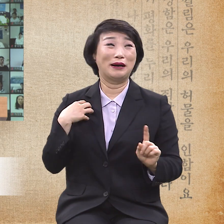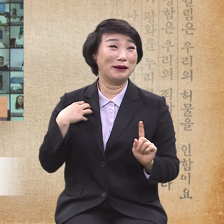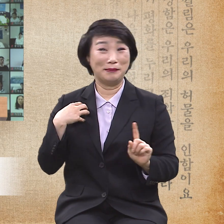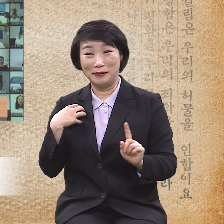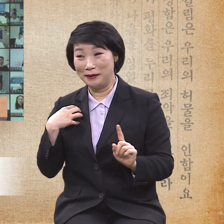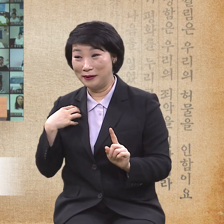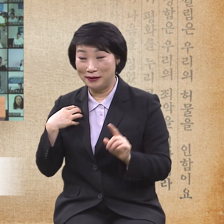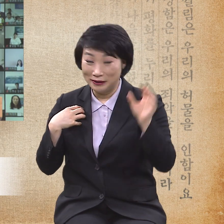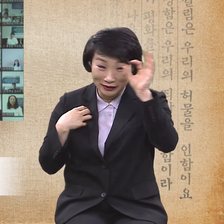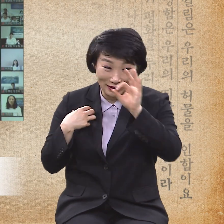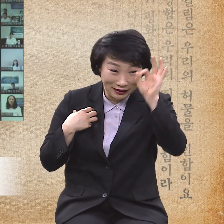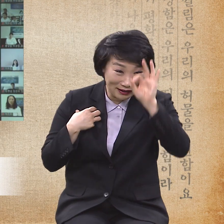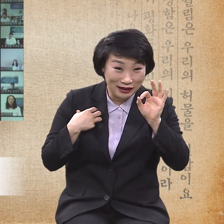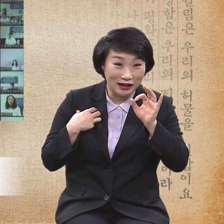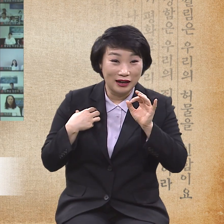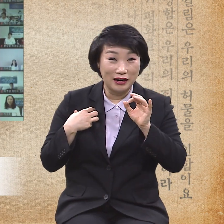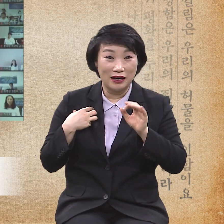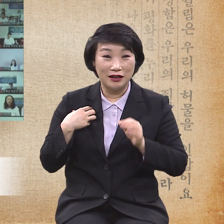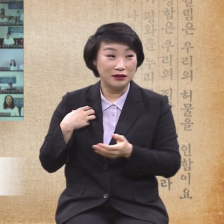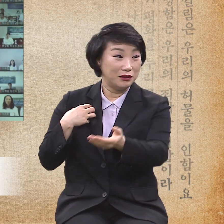없는가?